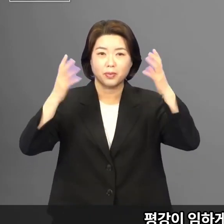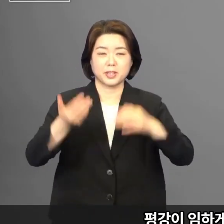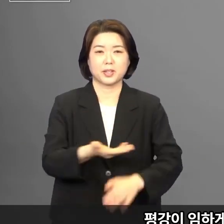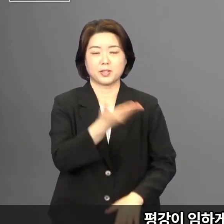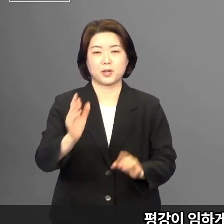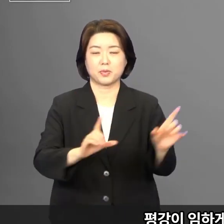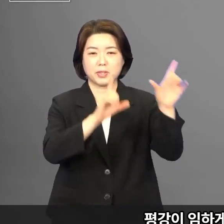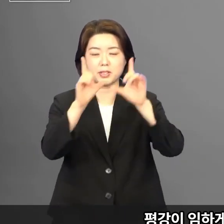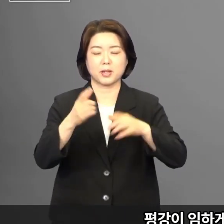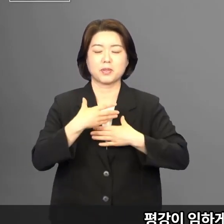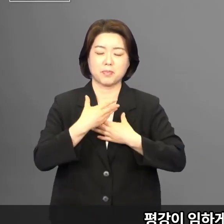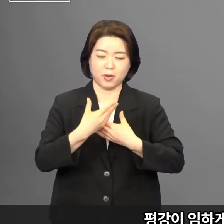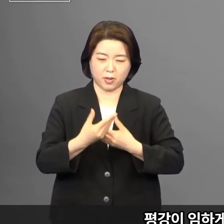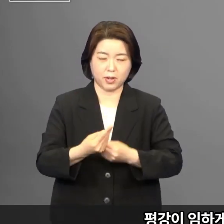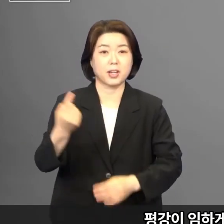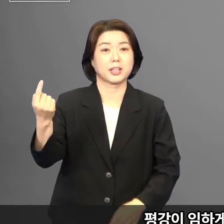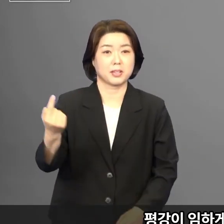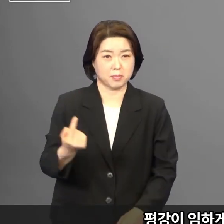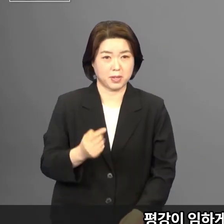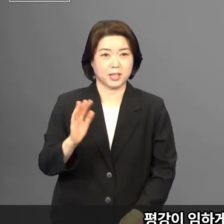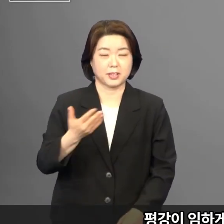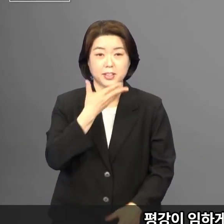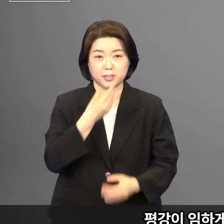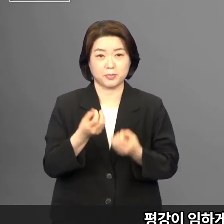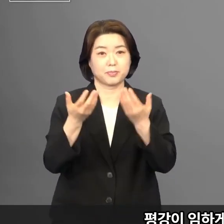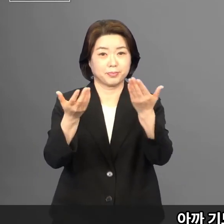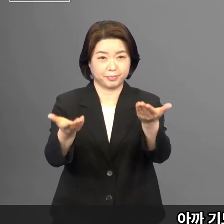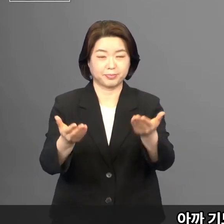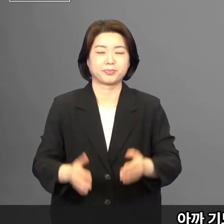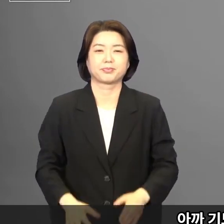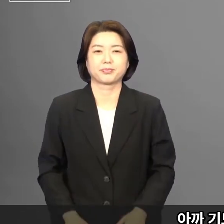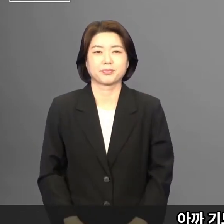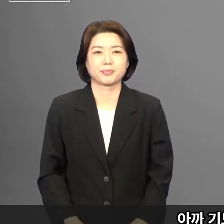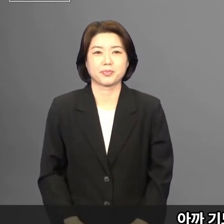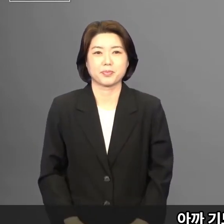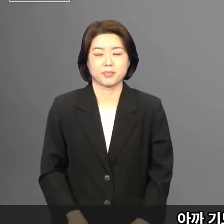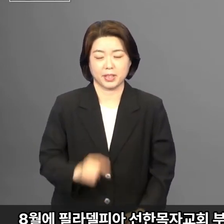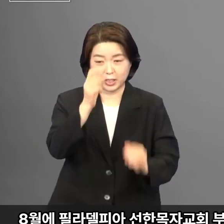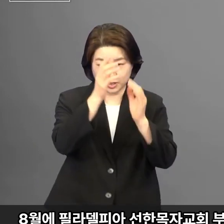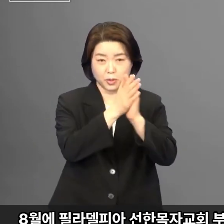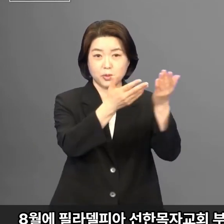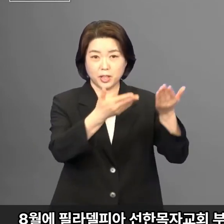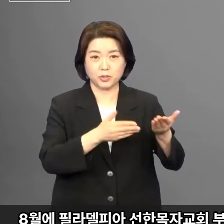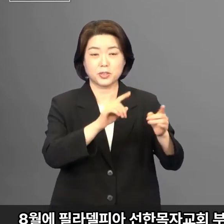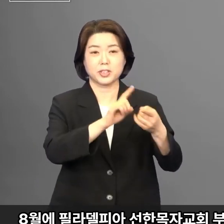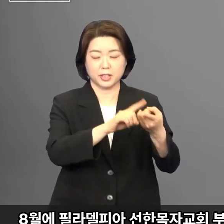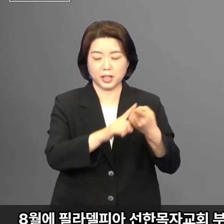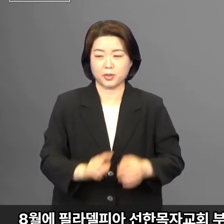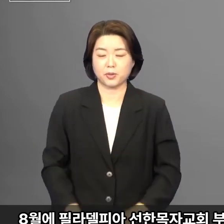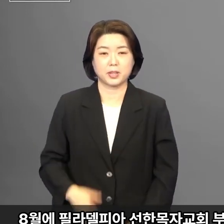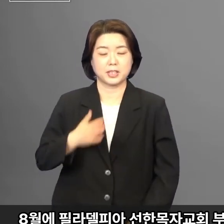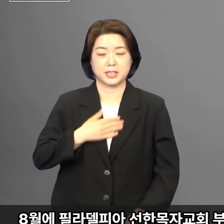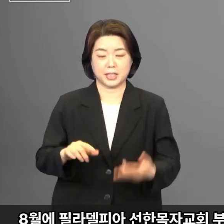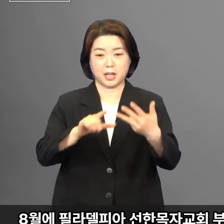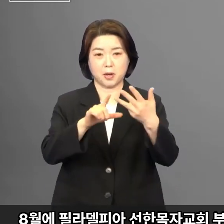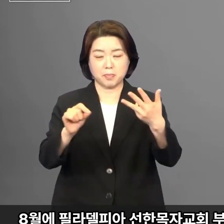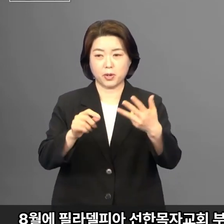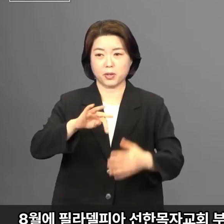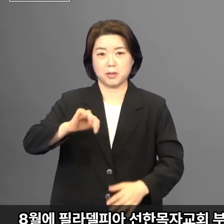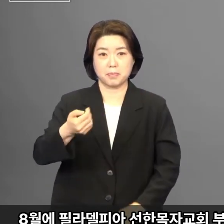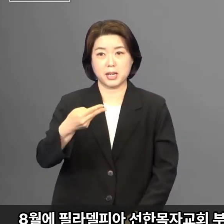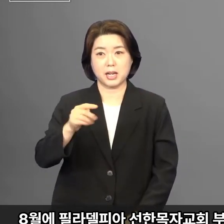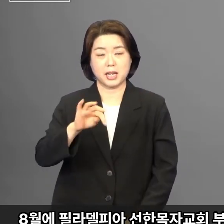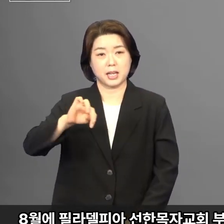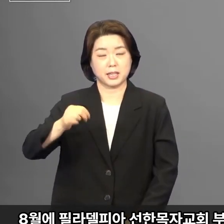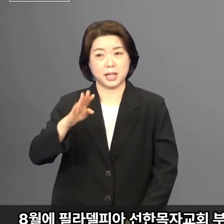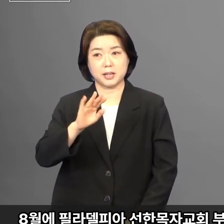가운데 평강이 임하게 되기를 축복합니다. 아까 기도해 주신 대로 8월에 필라델피아 선한목자교회